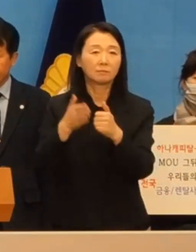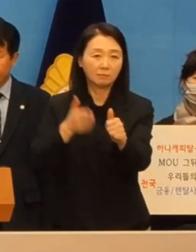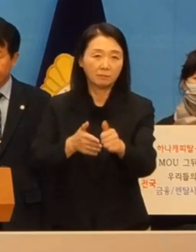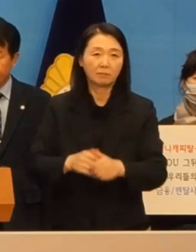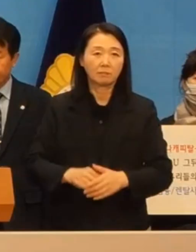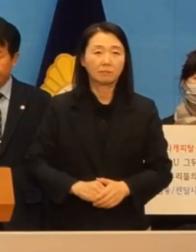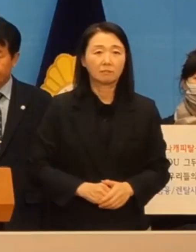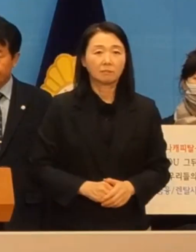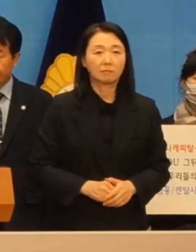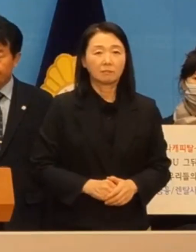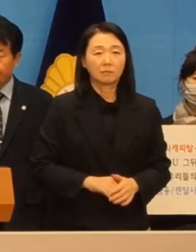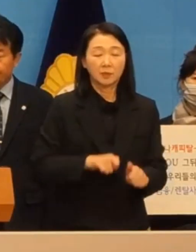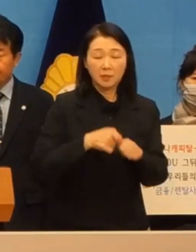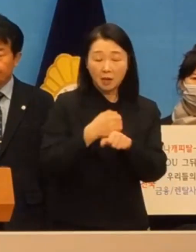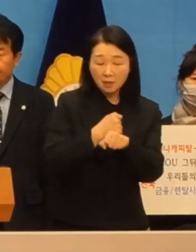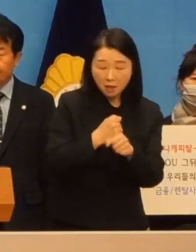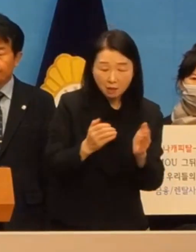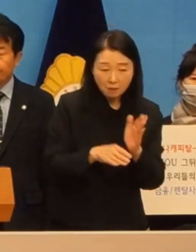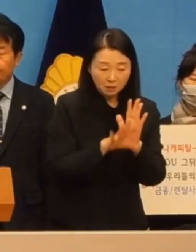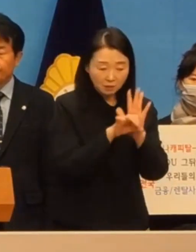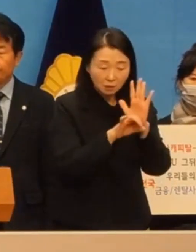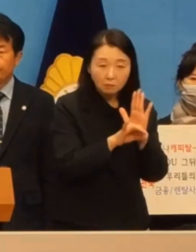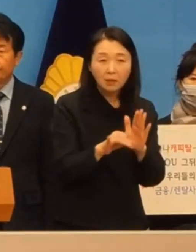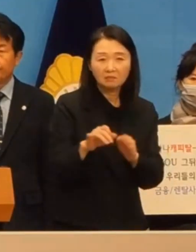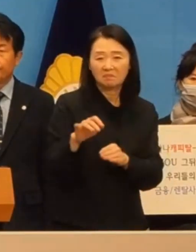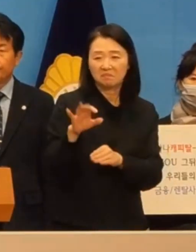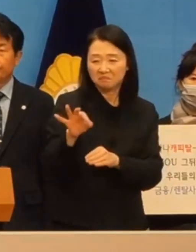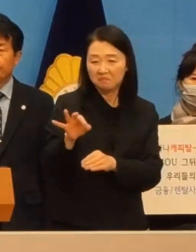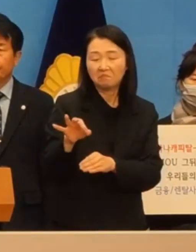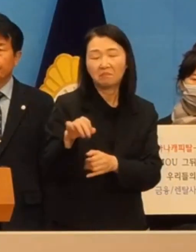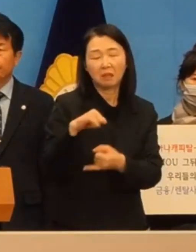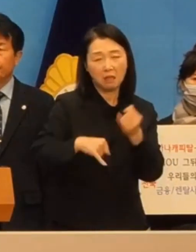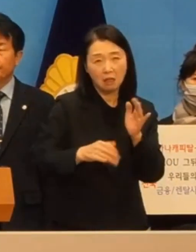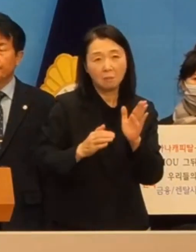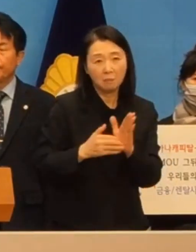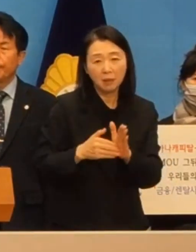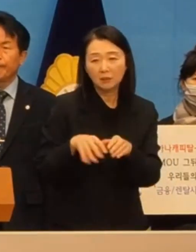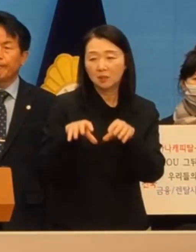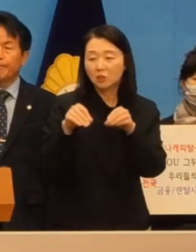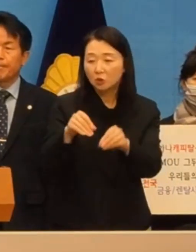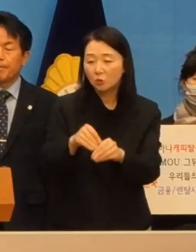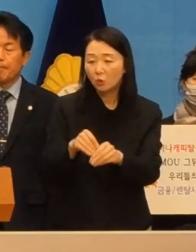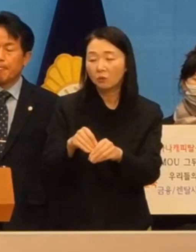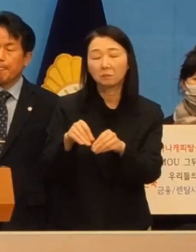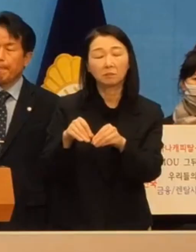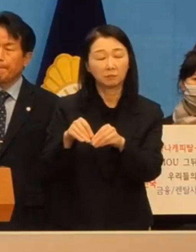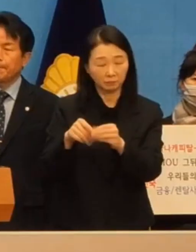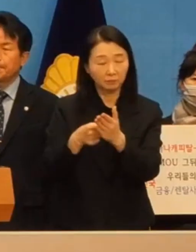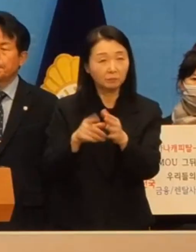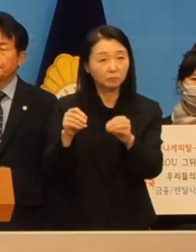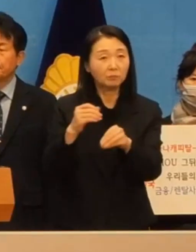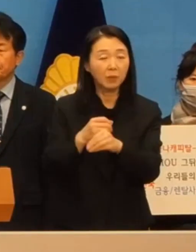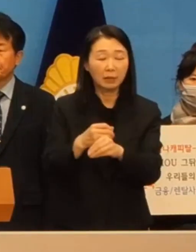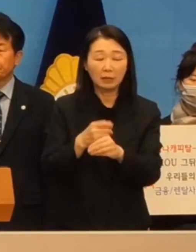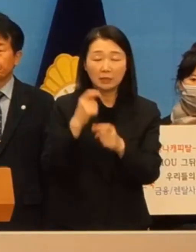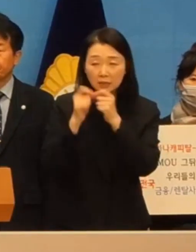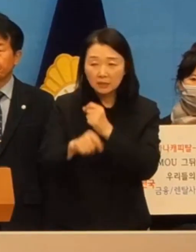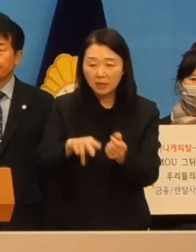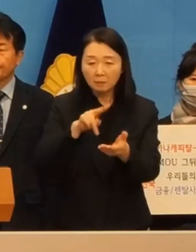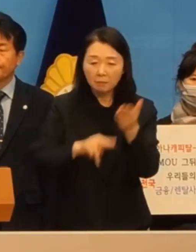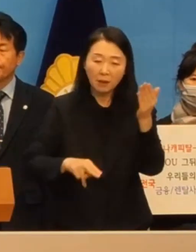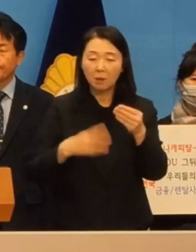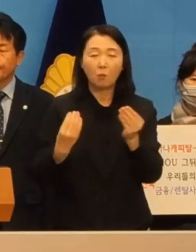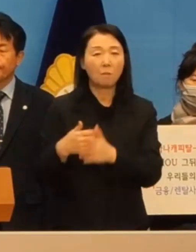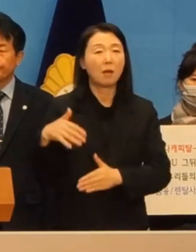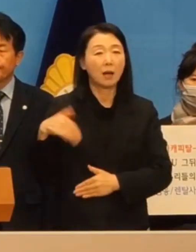요구합니다. 강제집행과 경매, 채무 불이행 등 등록을 중지하고 사기 불안전 판매 계약에 대한 일괄 취소와